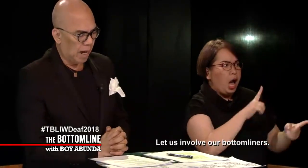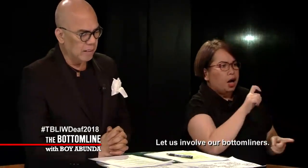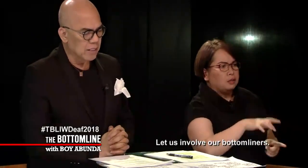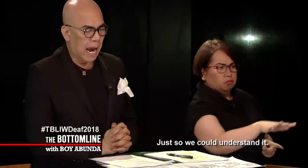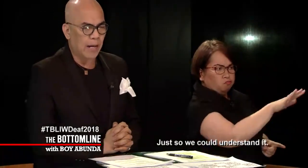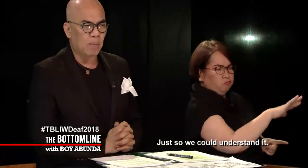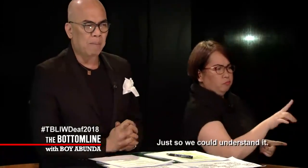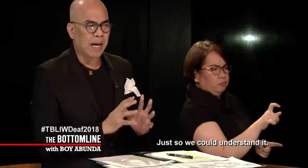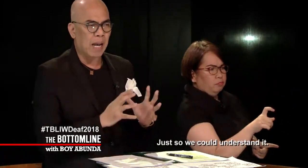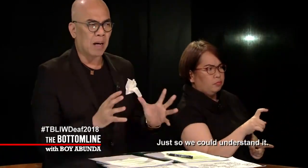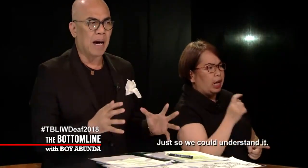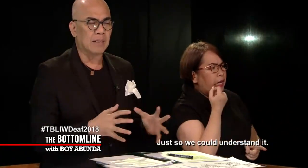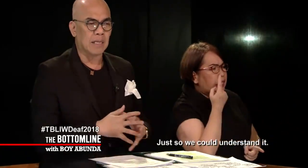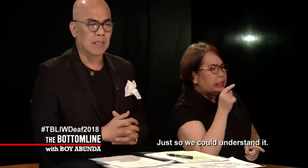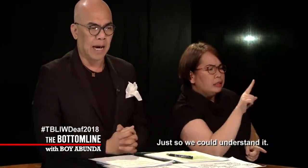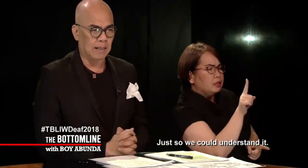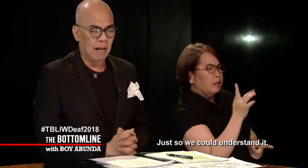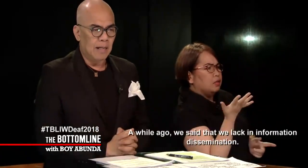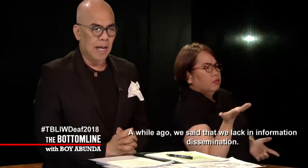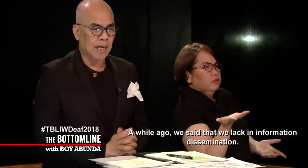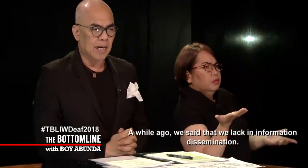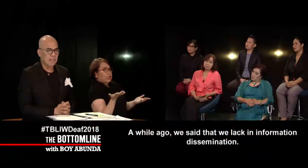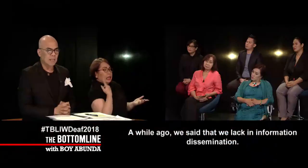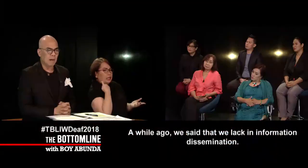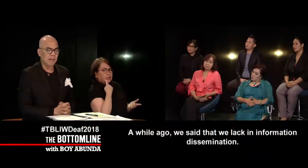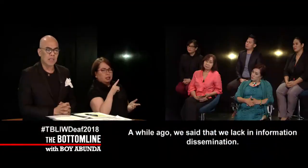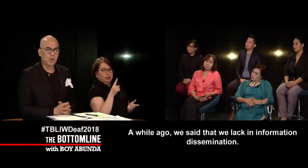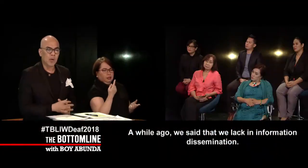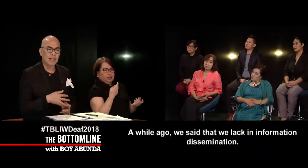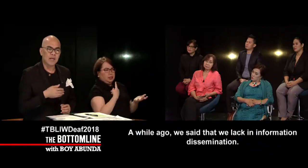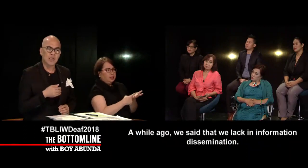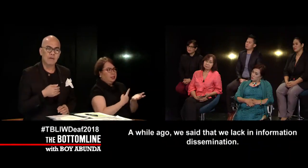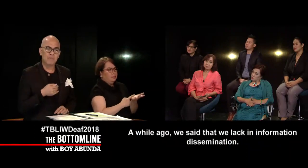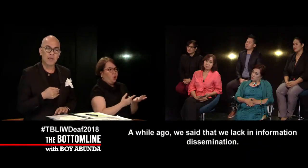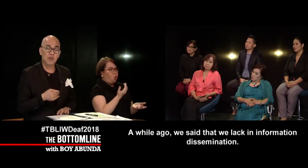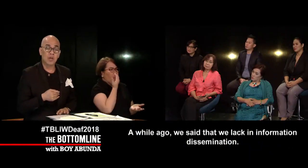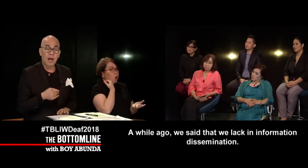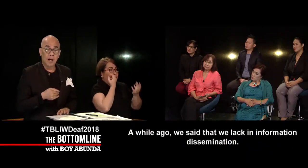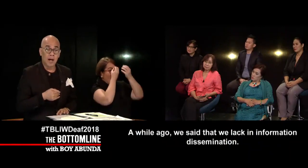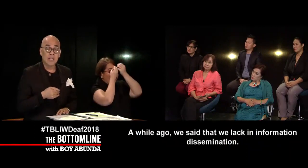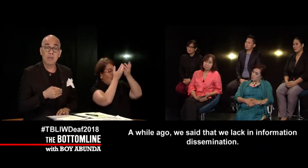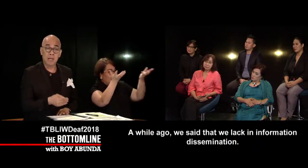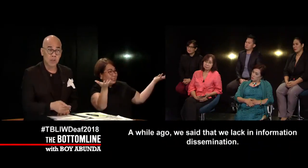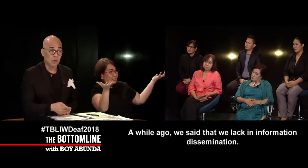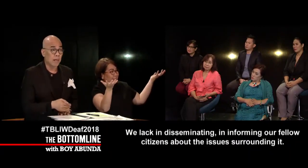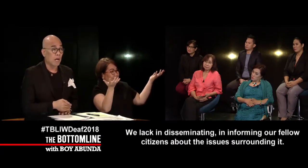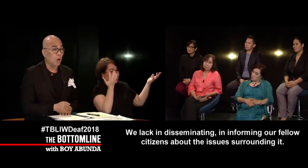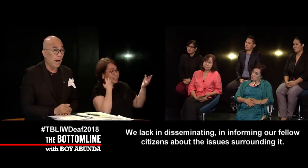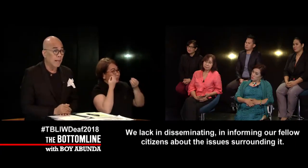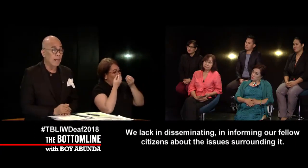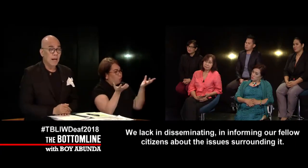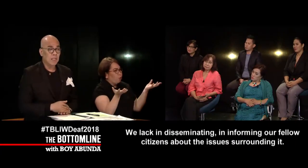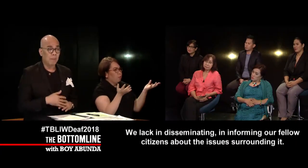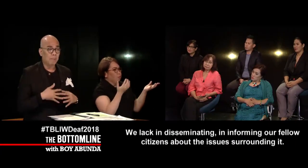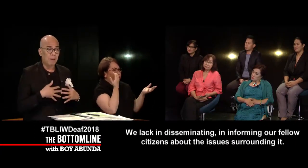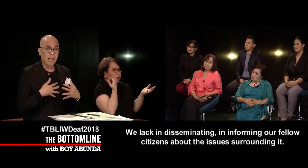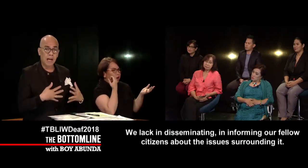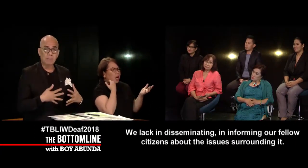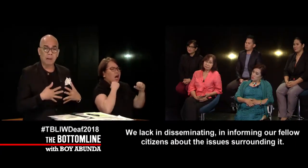bottom liners. Ano ba, para lamang maintindihan, dahil kanina sinasabi natin, kulang tayo sa information dissemination. May kakulangan